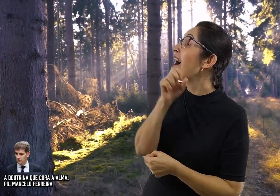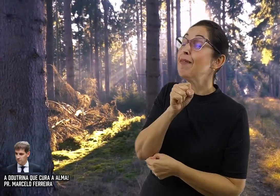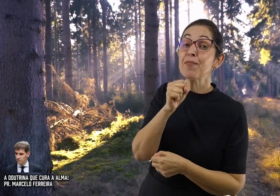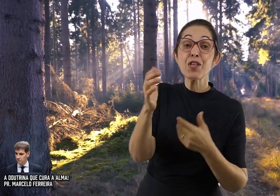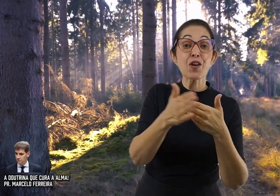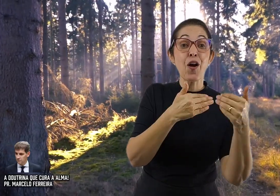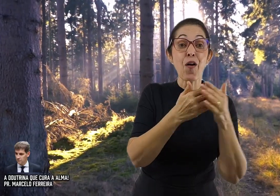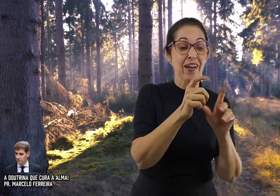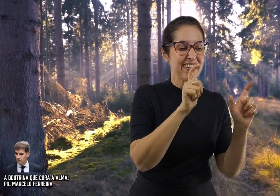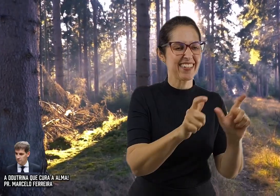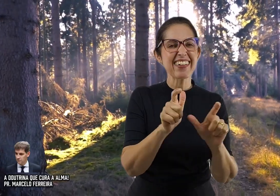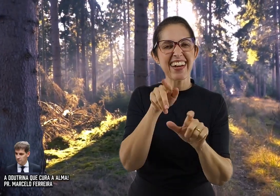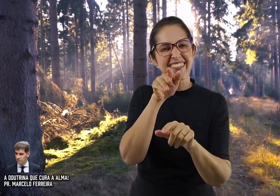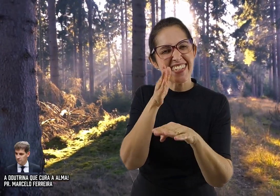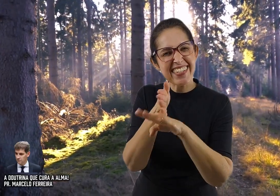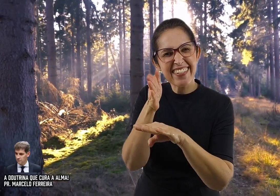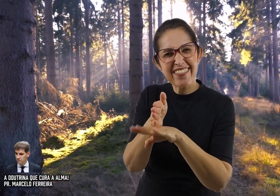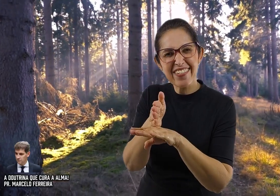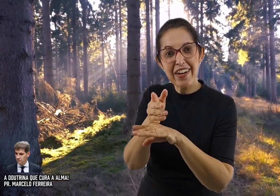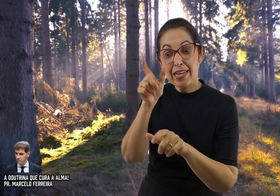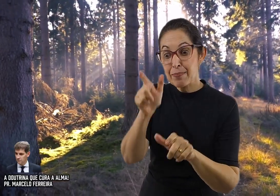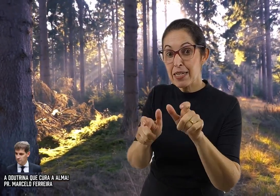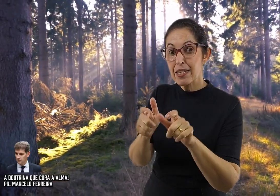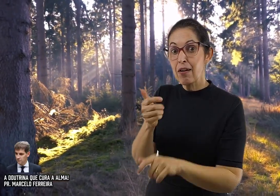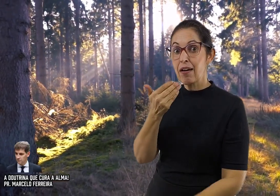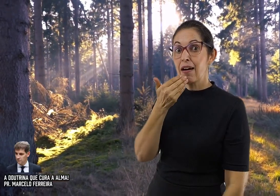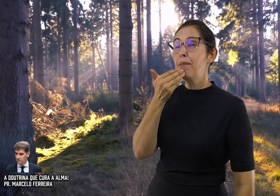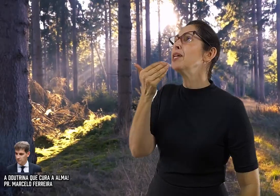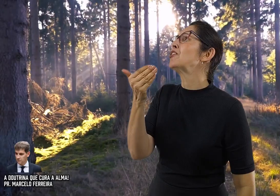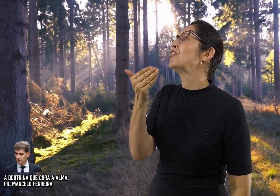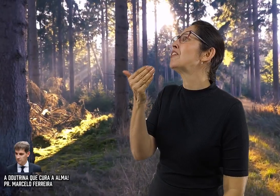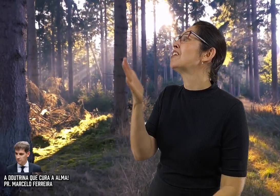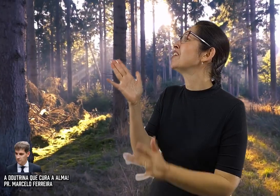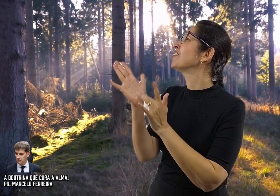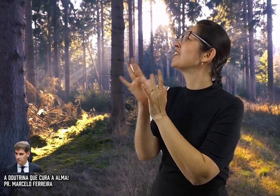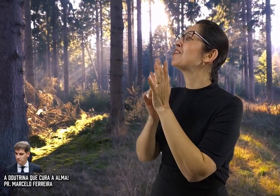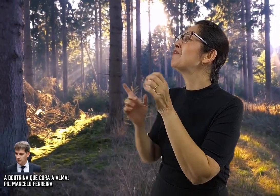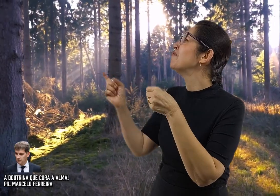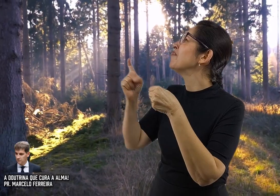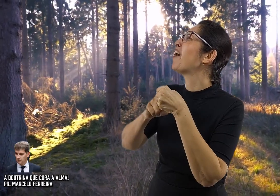Qualquer igreja que você entrar, nossa, você tem esse grito.